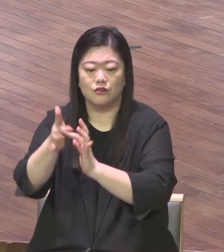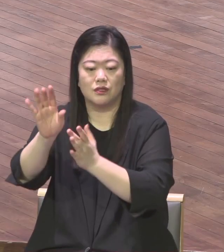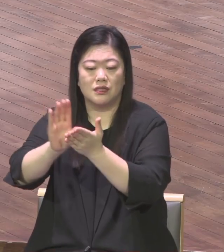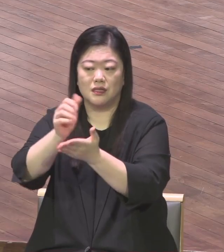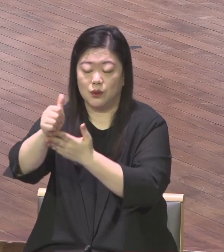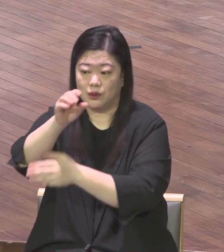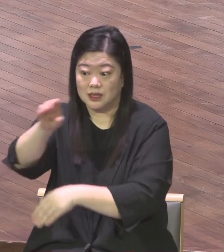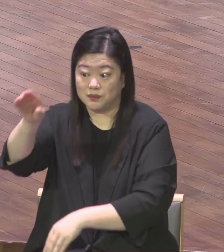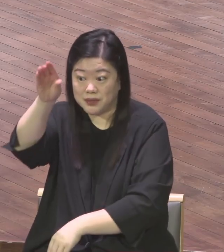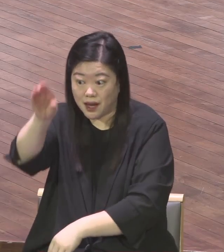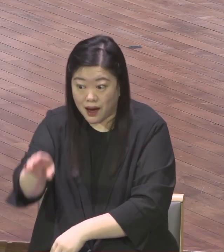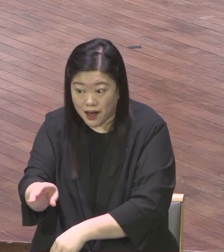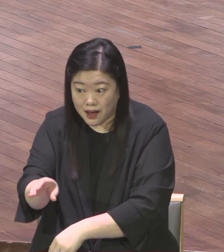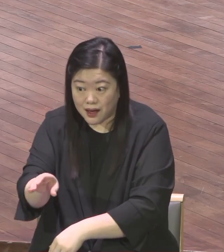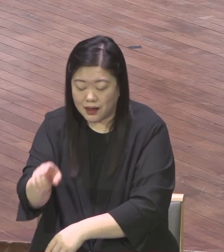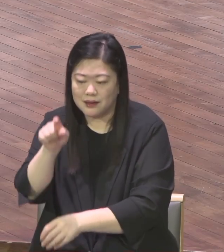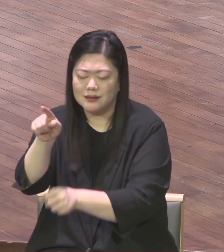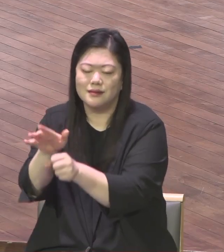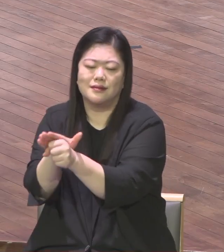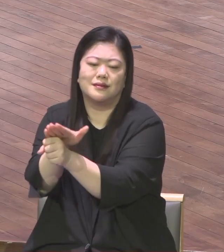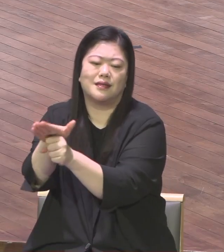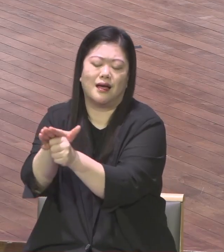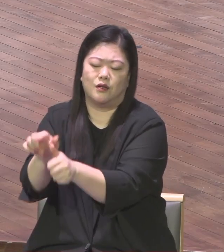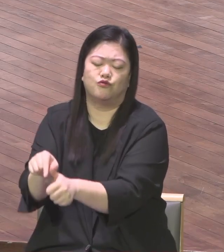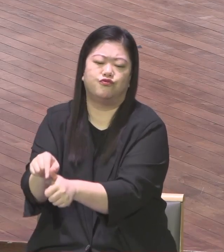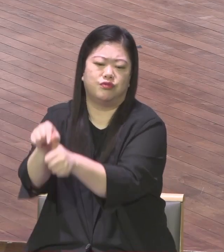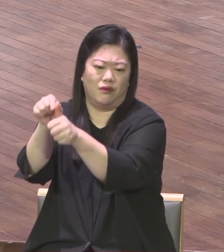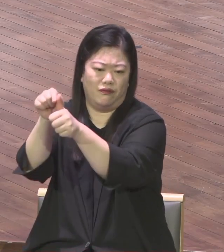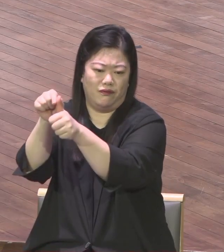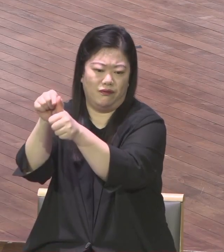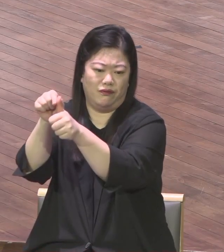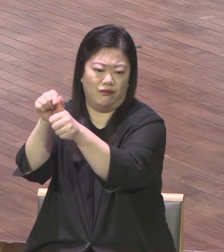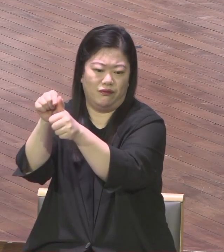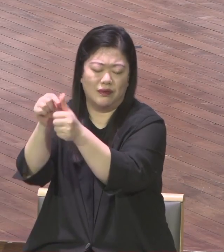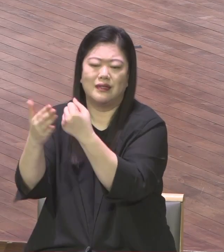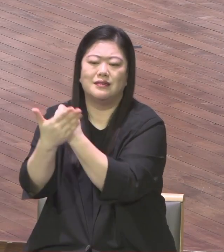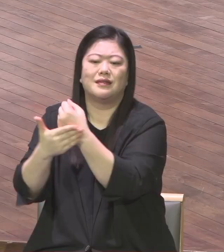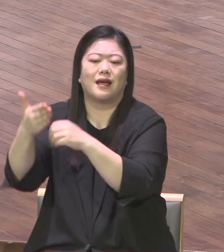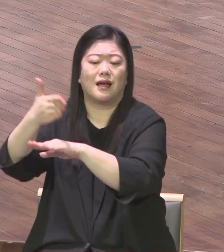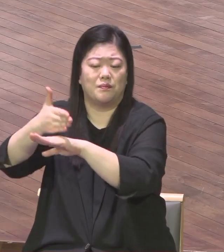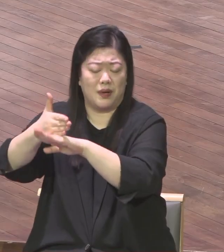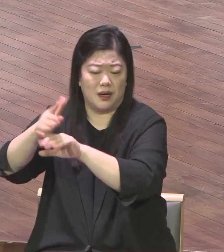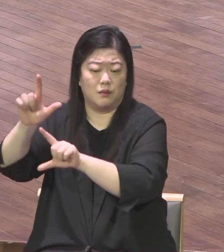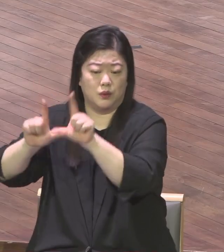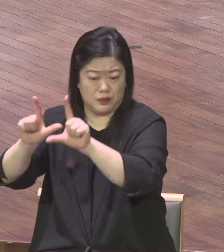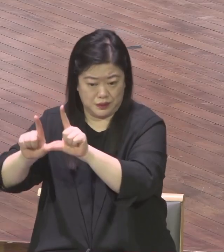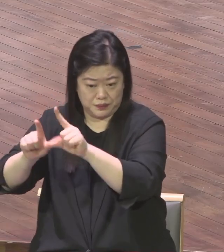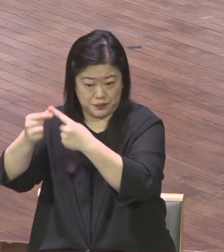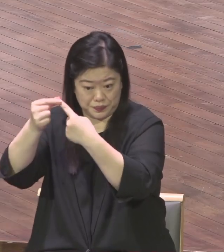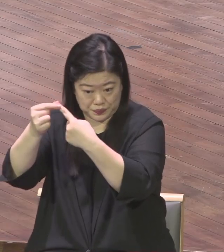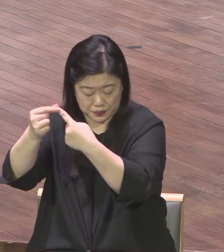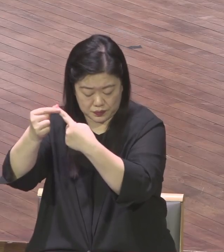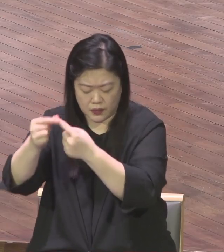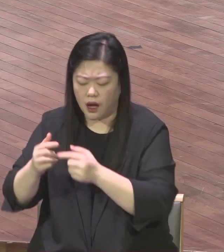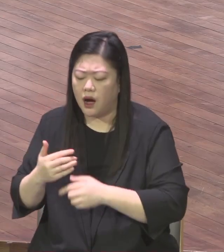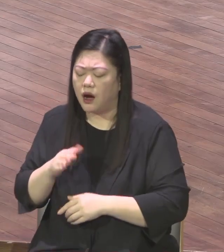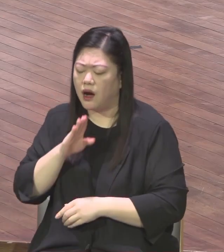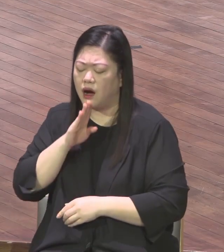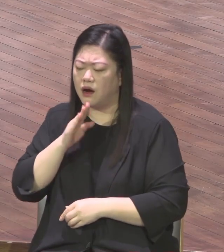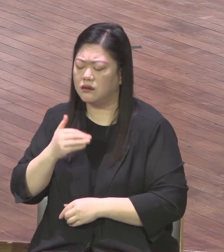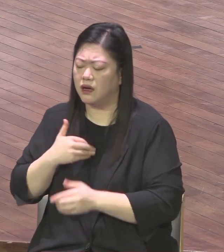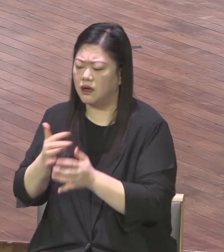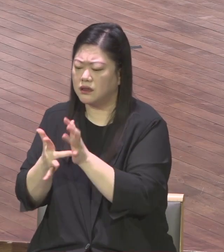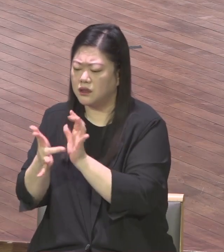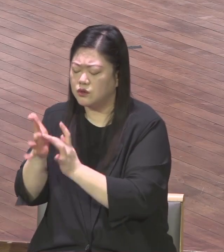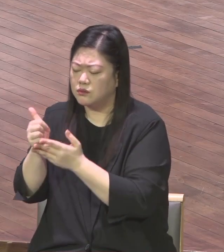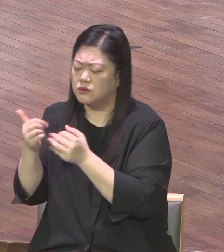통해서 주어진 놀라운 구원에 대한 은혜에 감사하는 겁니다. 야, 내가 구원받았구나.